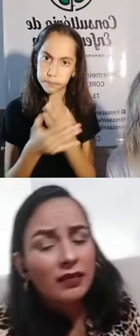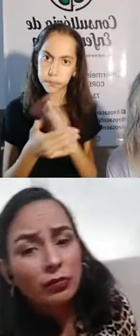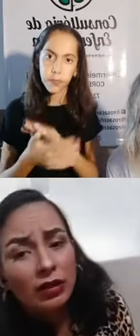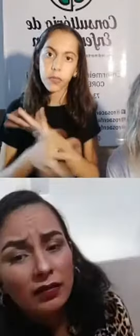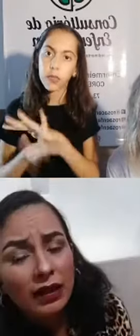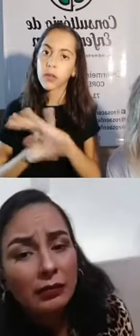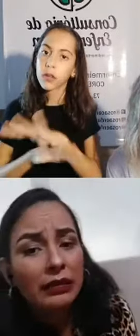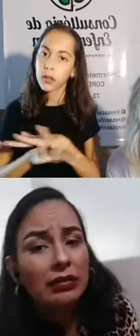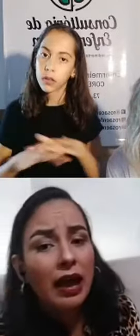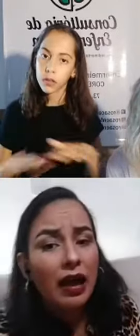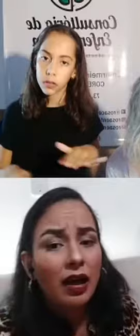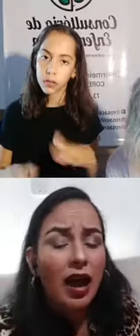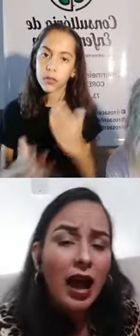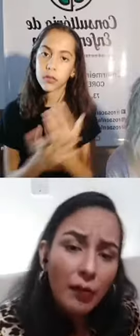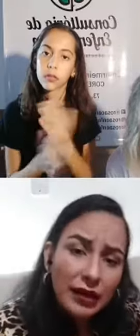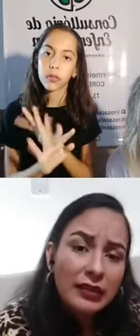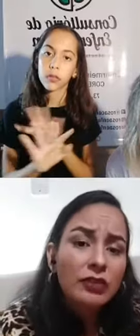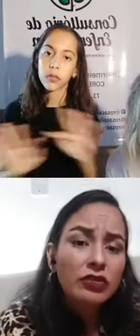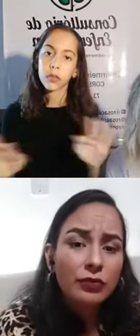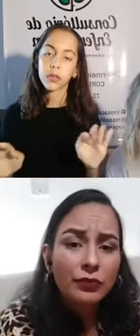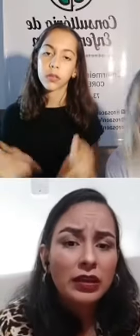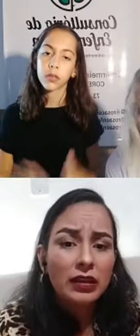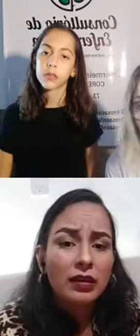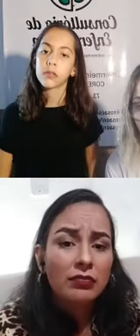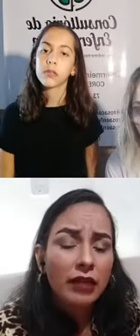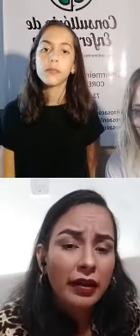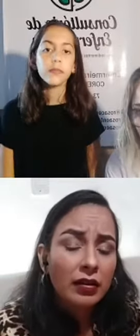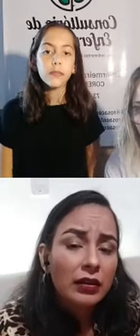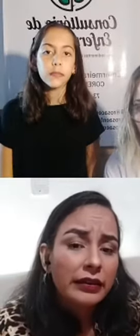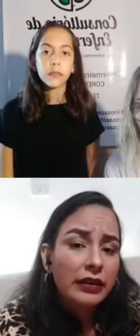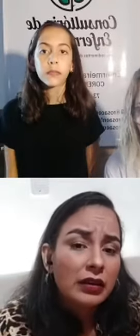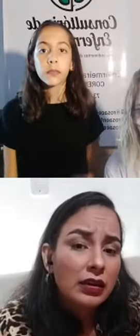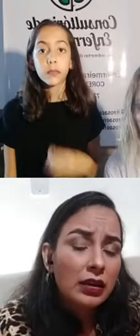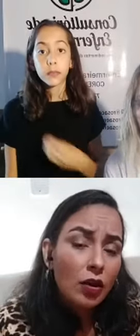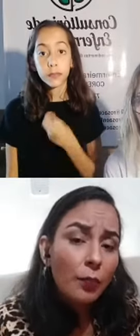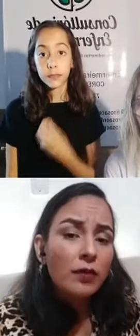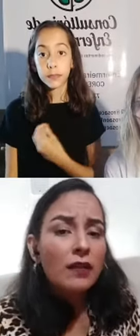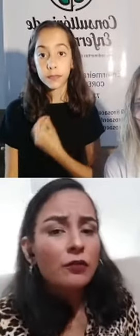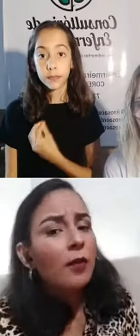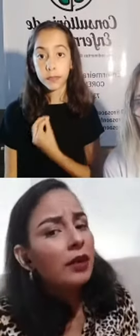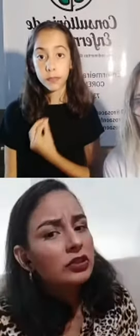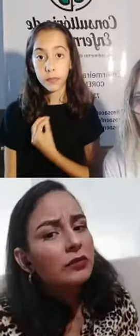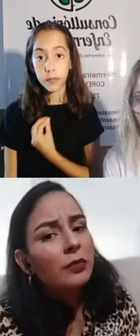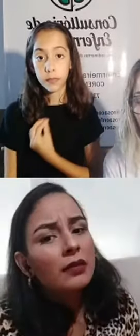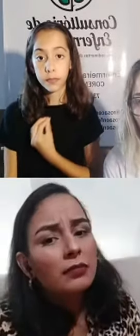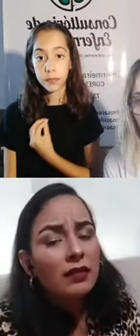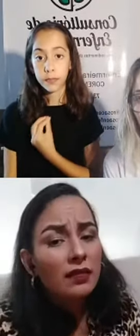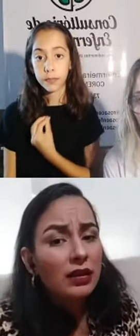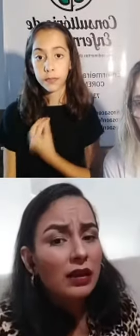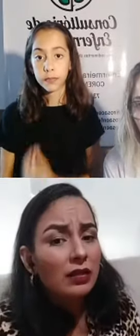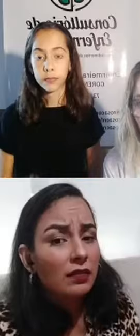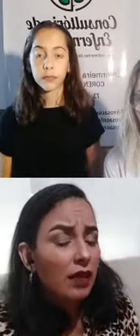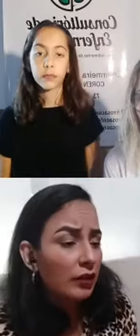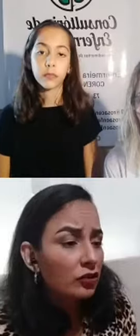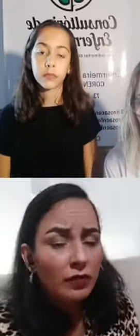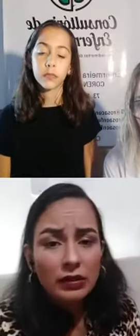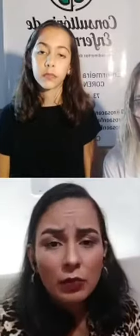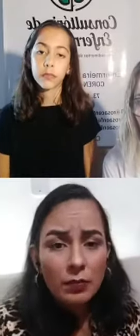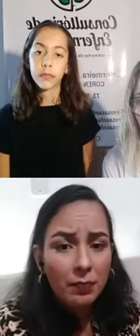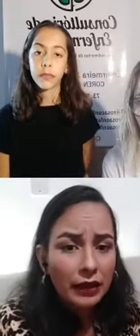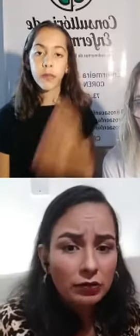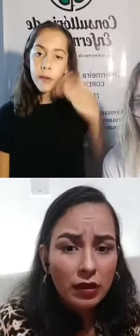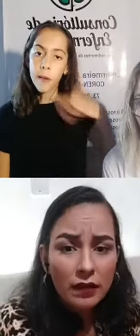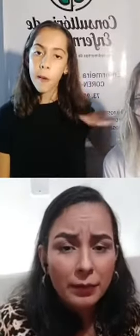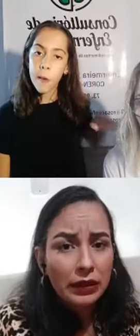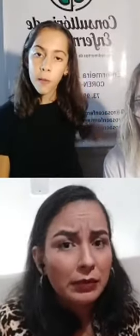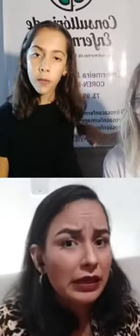a segurança alimentar, a qualidade de vida, né? E o processo formativo mesmo dessas crianças. A gente vai ter um